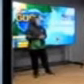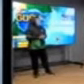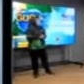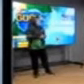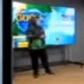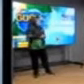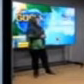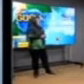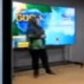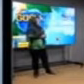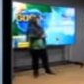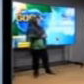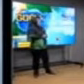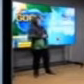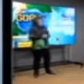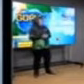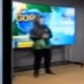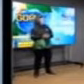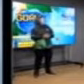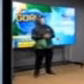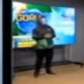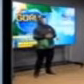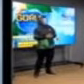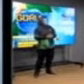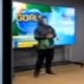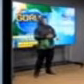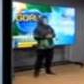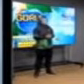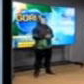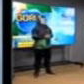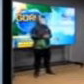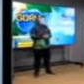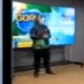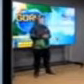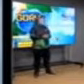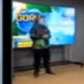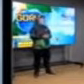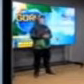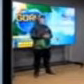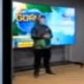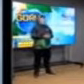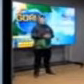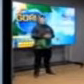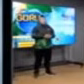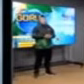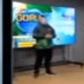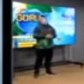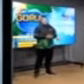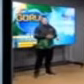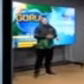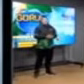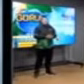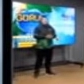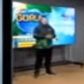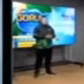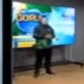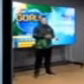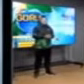terkuat bagi untuk kalian, begitu? Oke? Ya sekarang kita akan identifikasi kombinasi